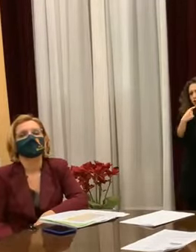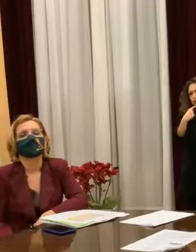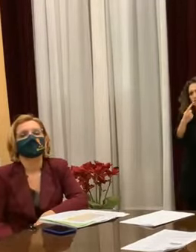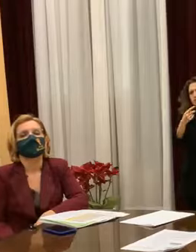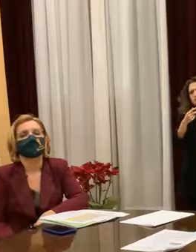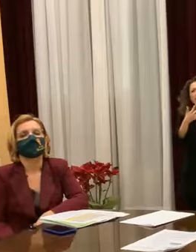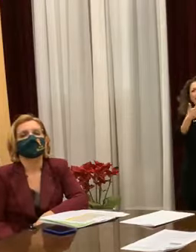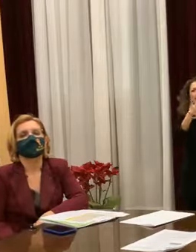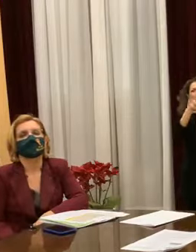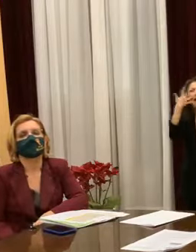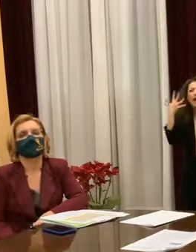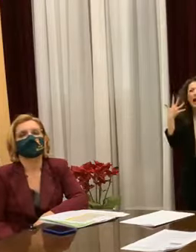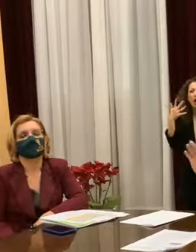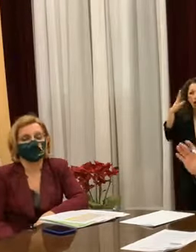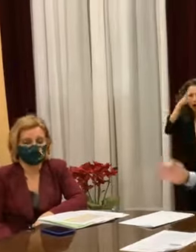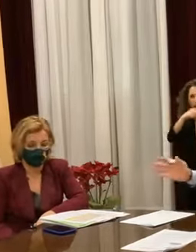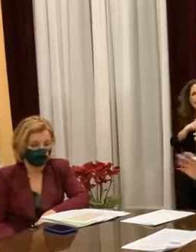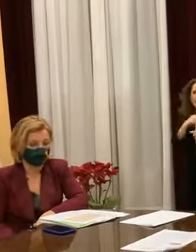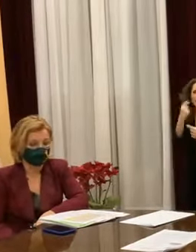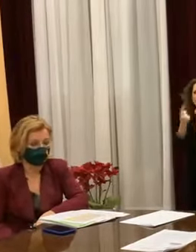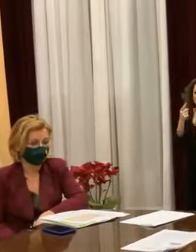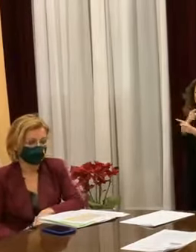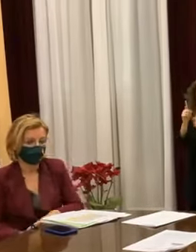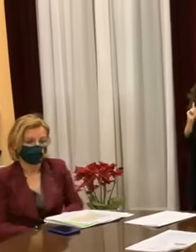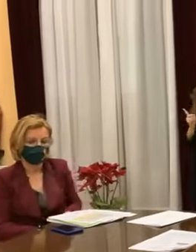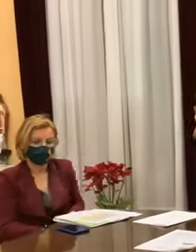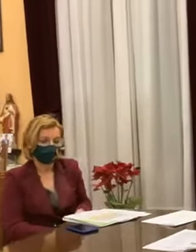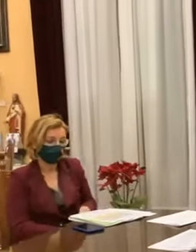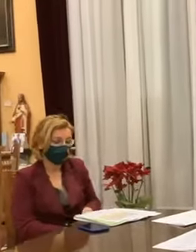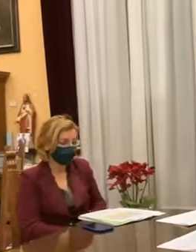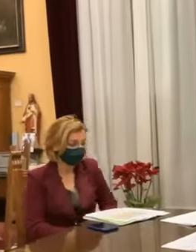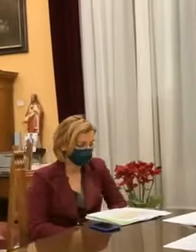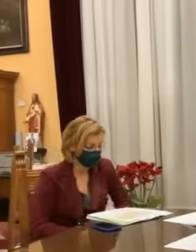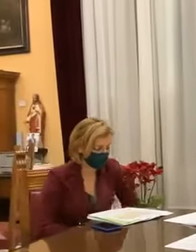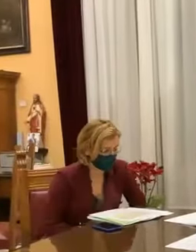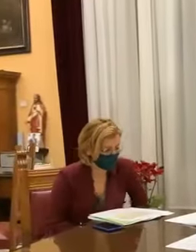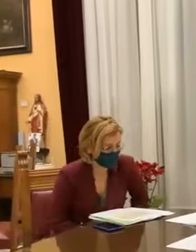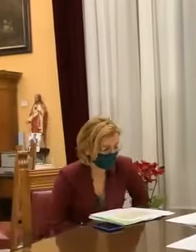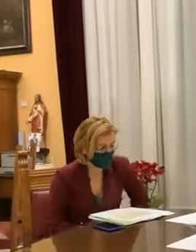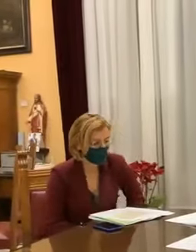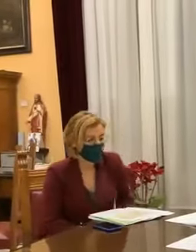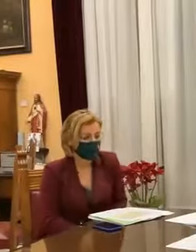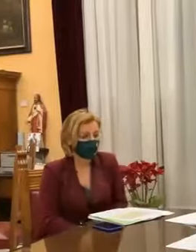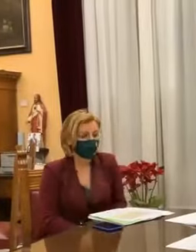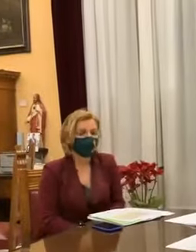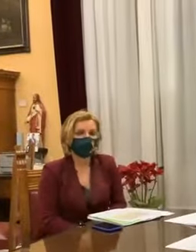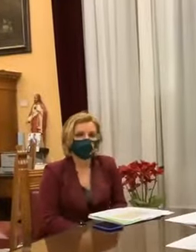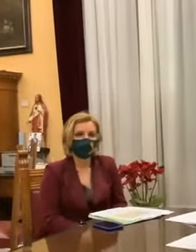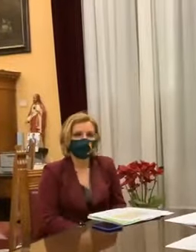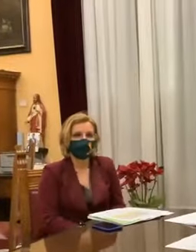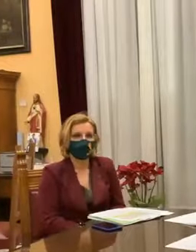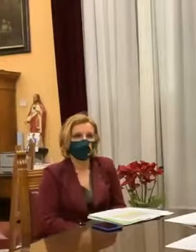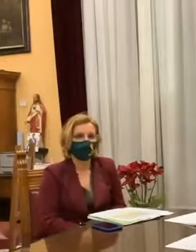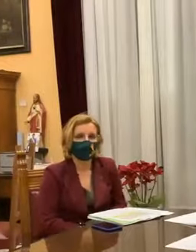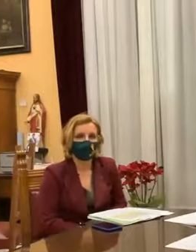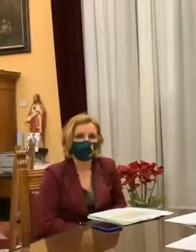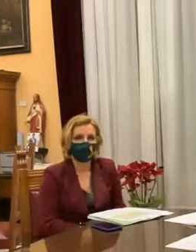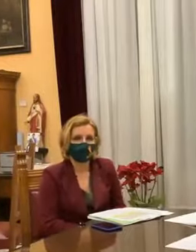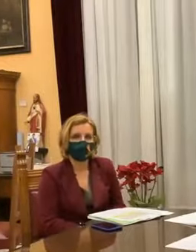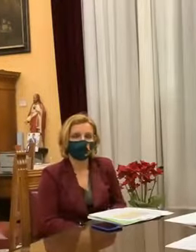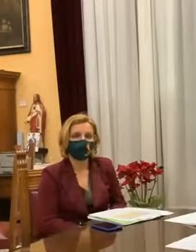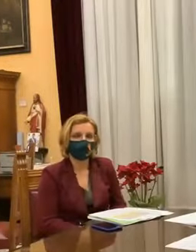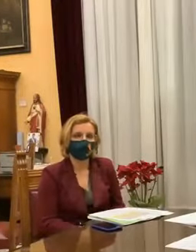sono illuminanti. Prego, Daphne. Sì, grazie signor sindaco. Da quando è iniziata questa vicenda noi